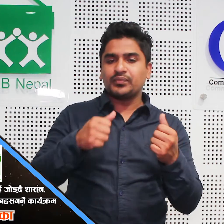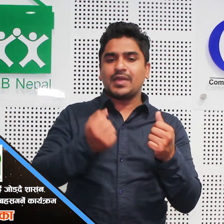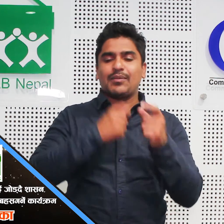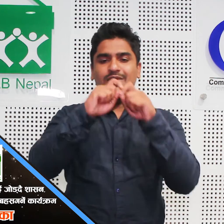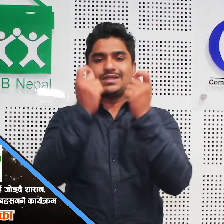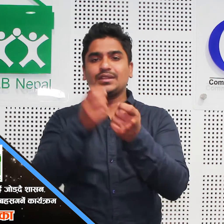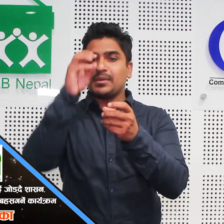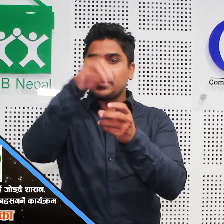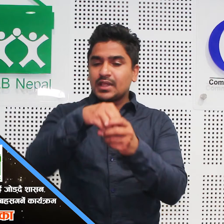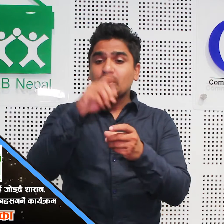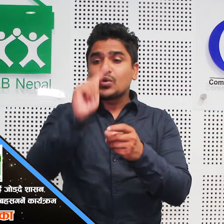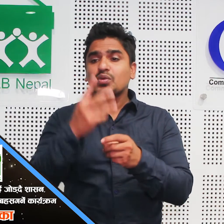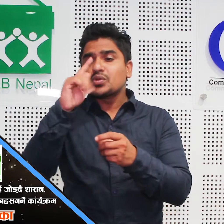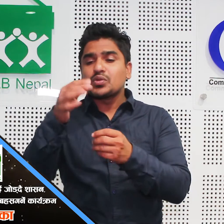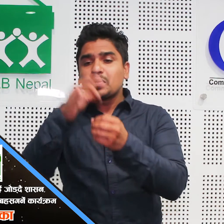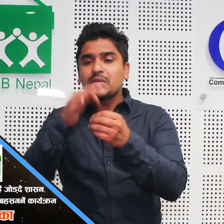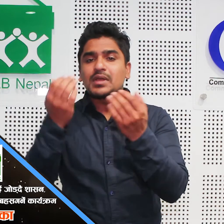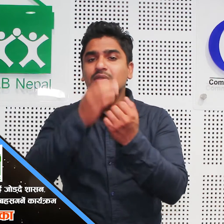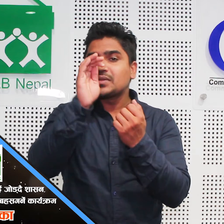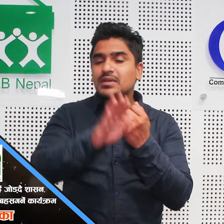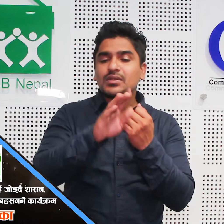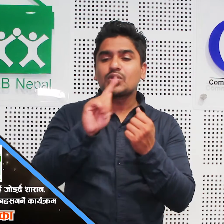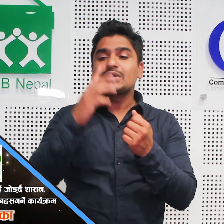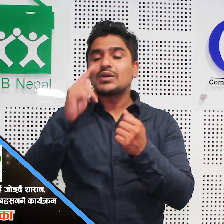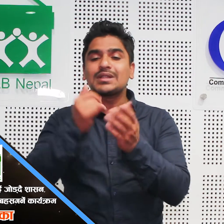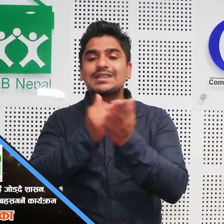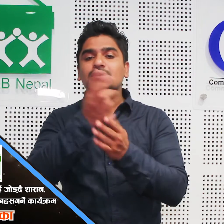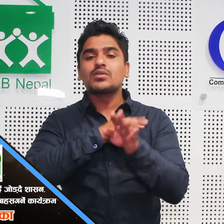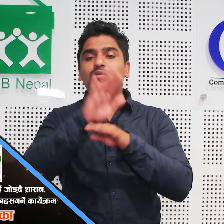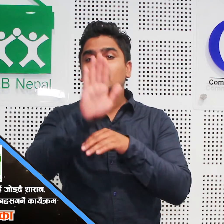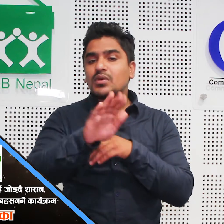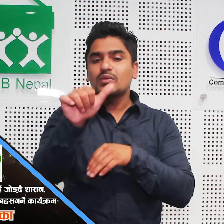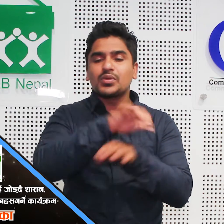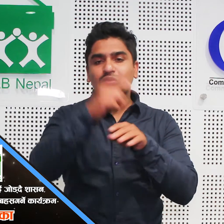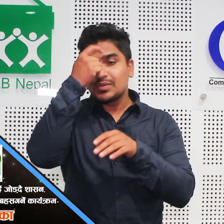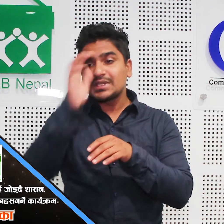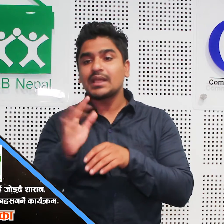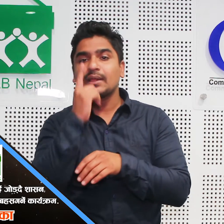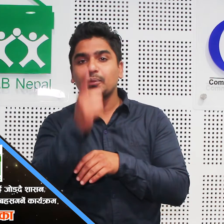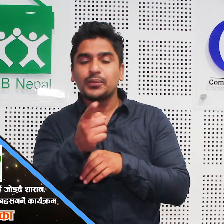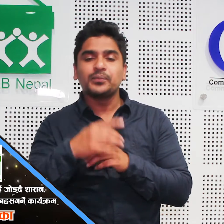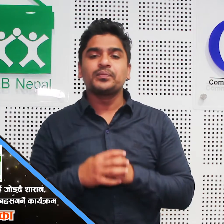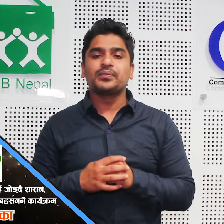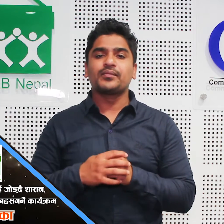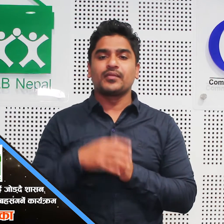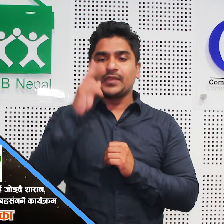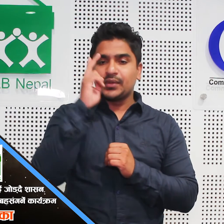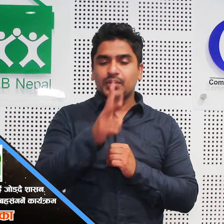क्षेत्रभित्र कस्तो कस्तो चाहिँ व्यवसाय गर्न सकिन्छ, कस्ता कस्ता खालका कृषकहरू छन्, उनीहरूको समस्या के हो, त्यो माटोदेखि